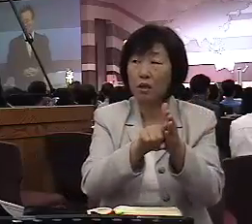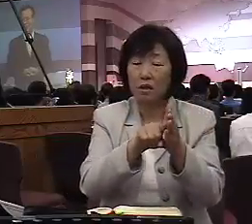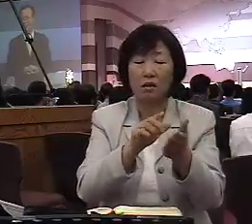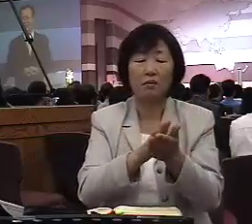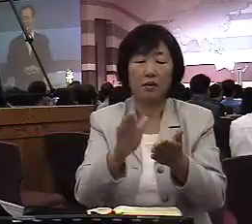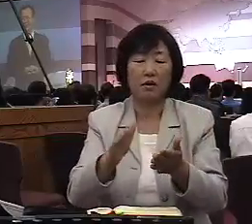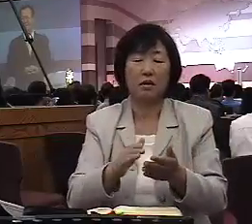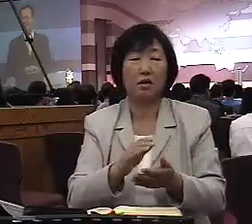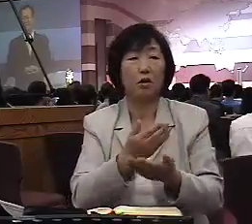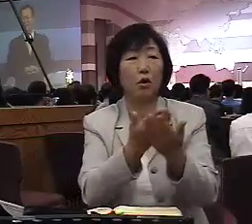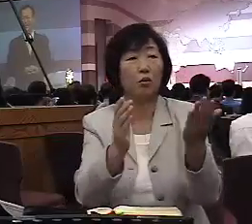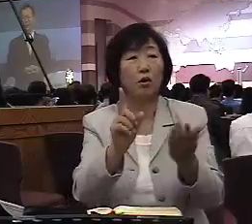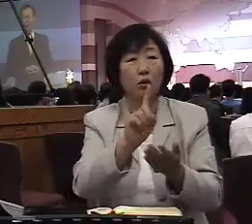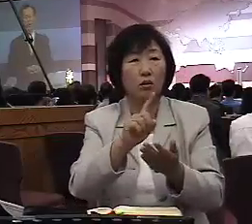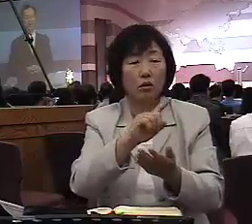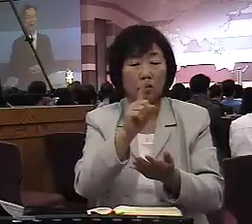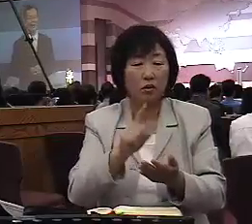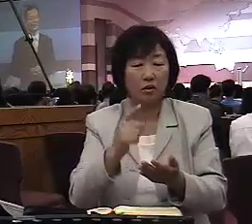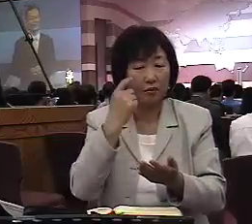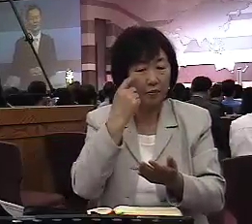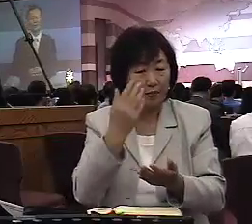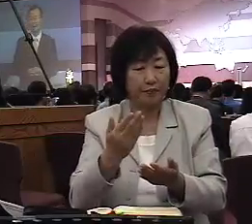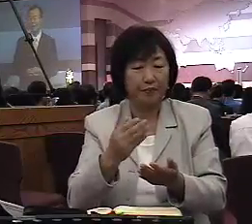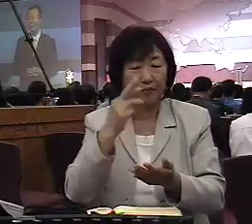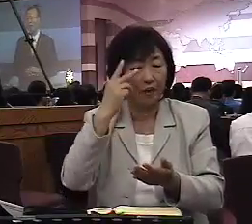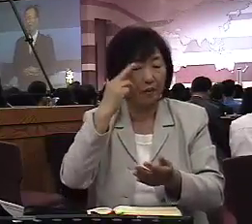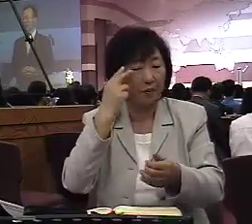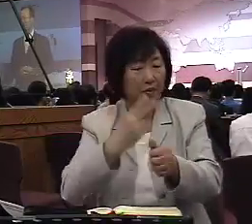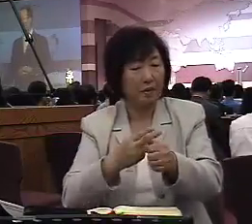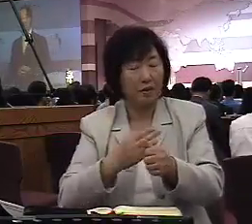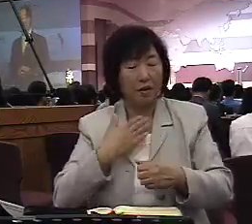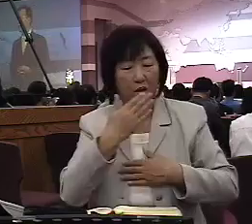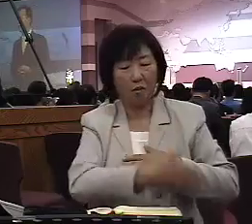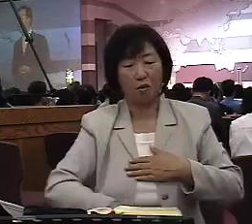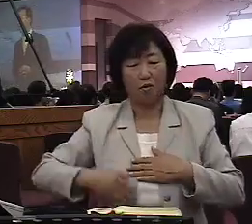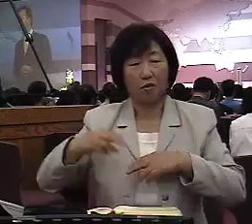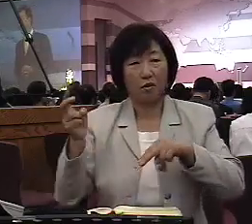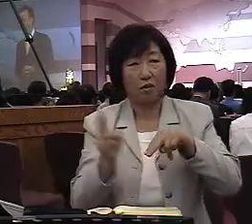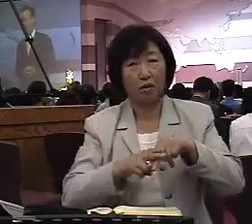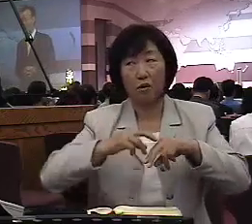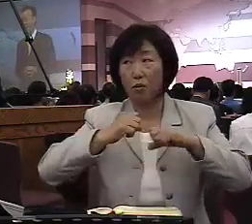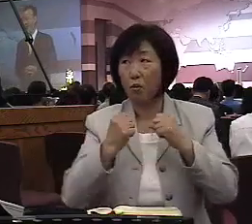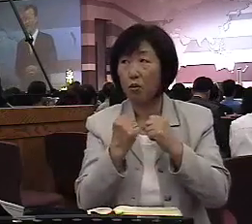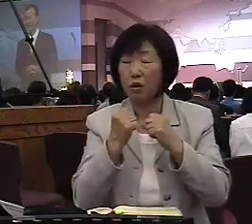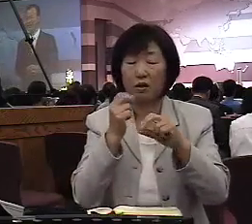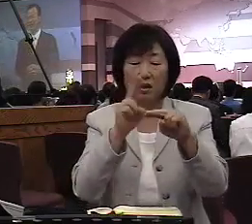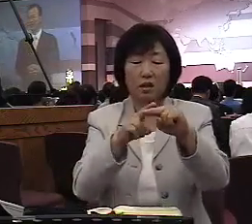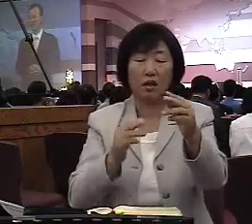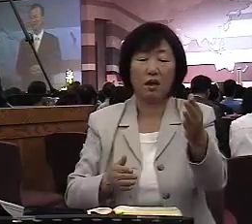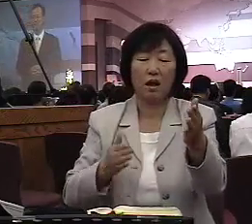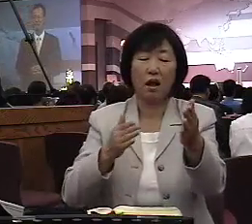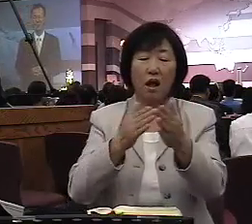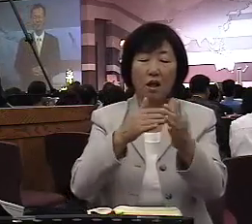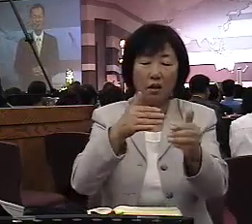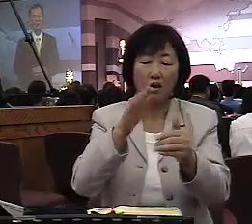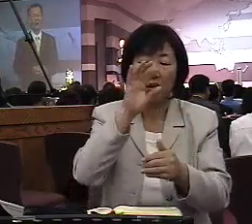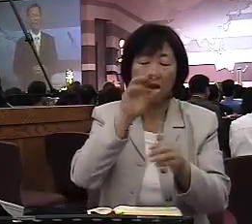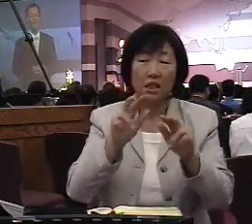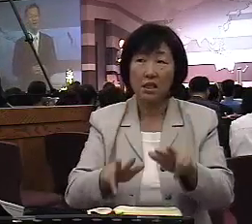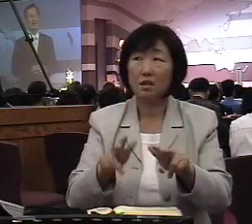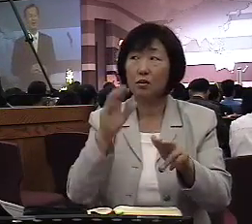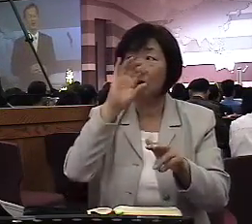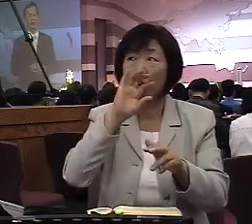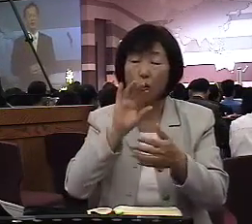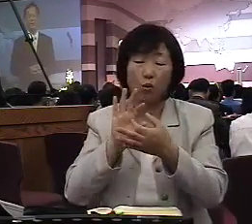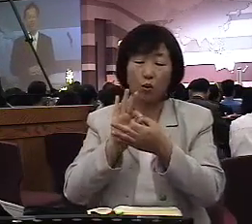여러분은 어떠하십니까? 사도 바울이 말하는 것처럼 내 몸을 쳐서 복종하는 자리까지 가려고 지금 훈련을